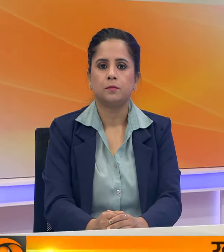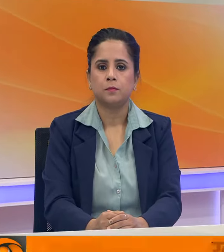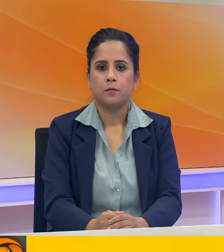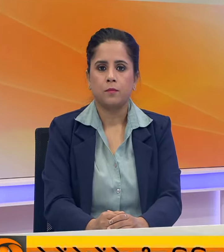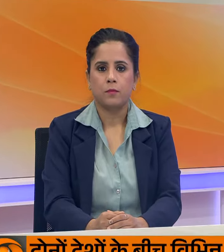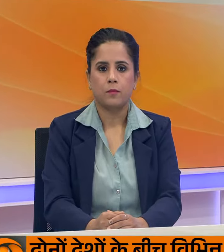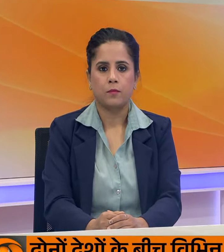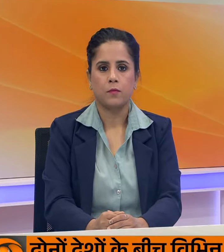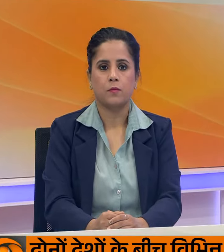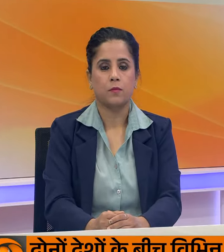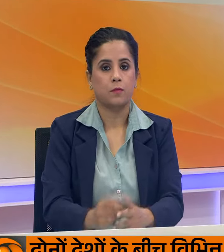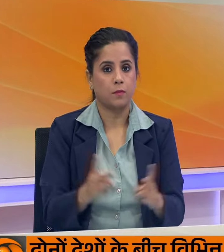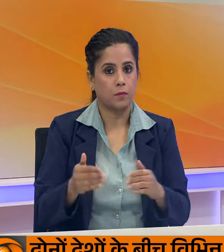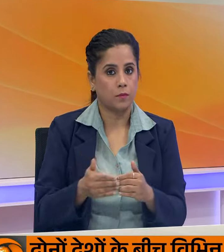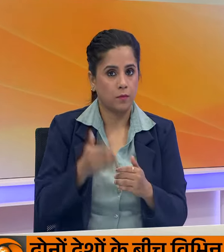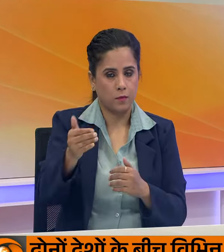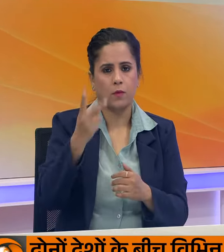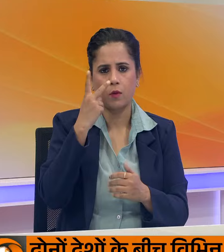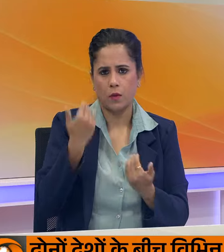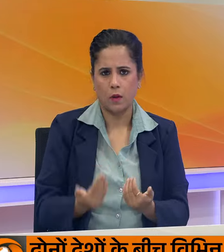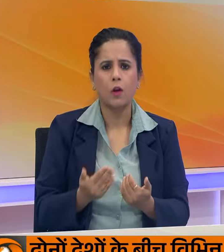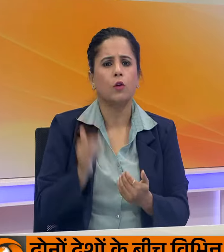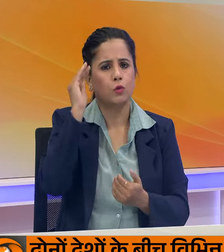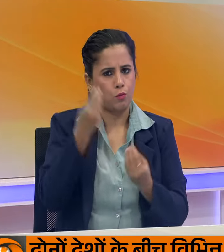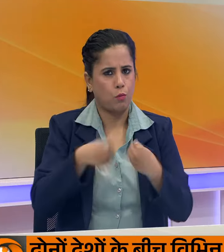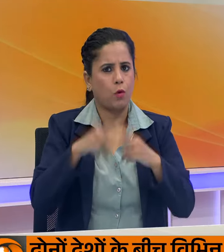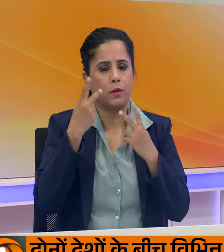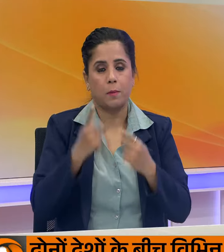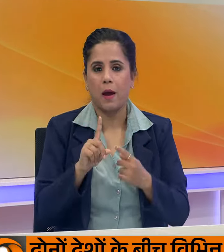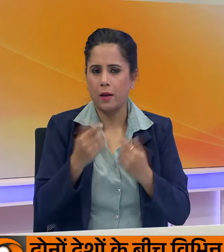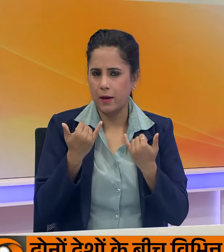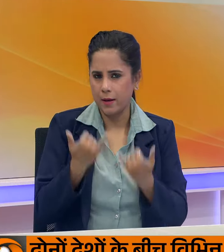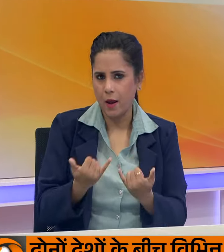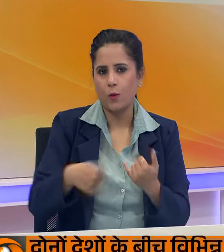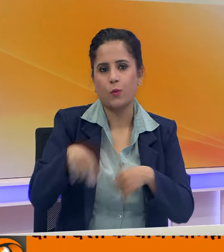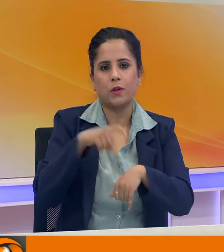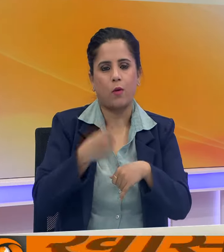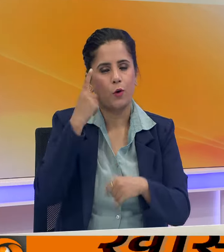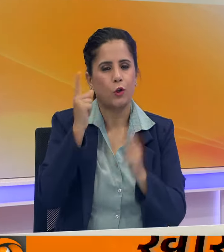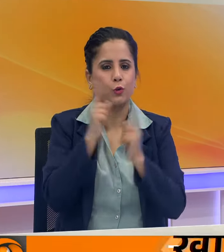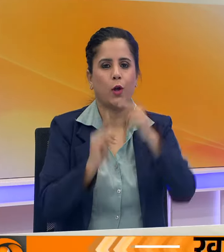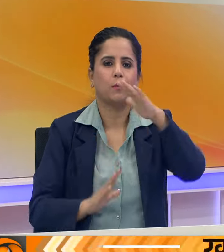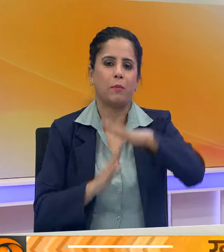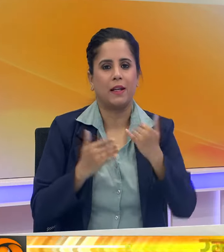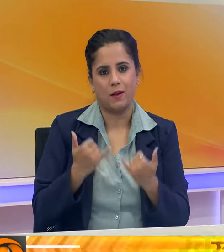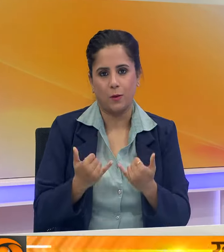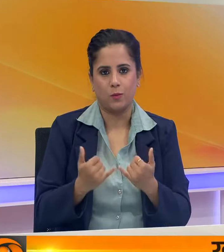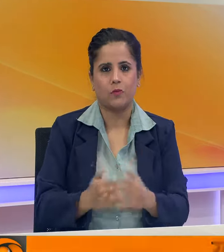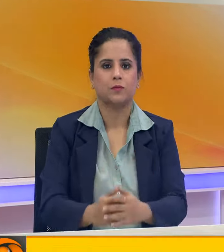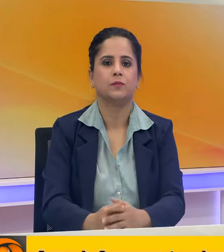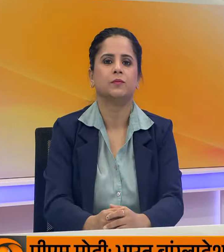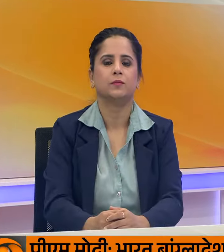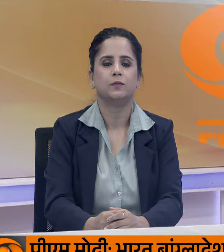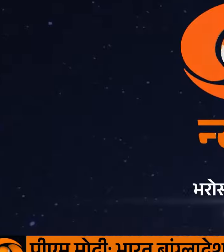थे और आगे हम देखेंगे आज की कुछ और बड़ी खबरें लेकिन फिलहाल समय है एक छोटे से ब्रेक